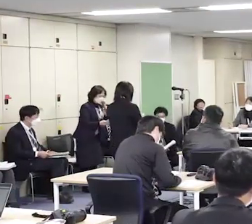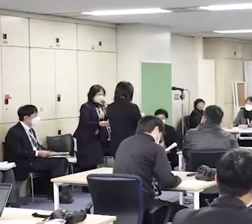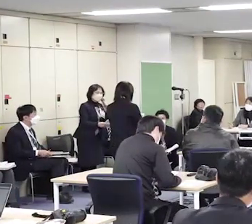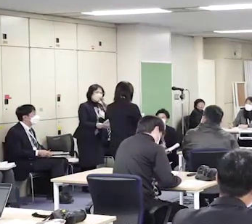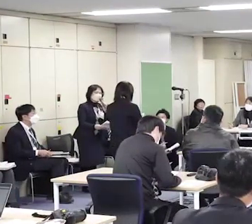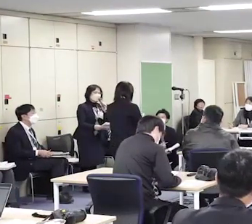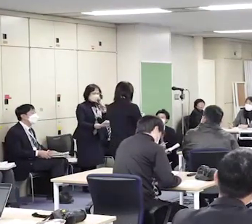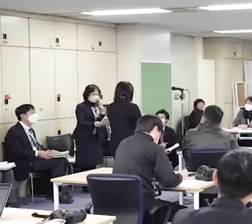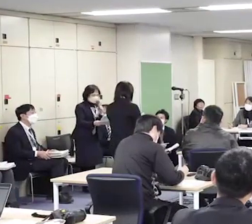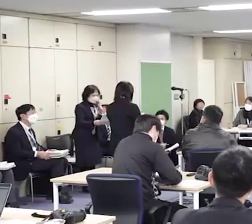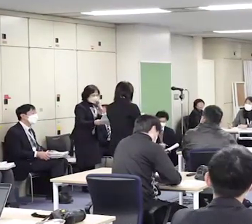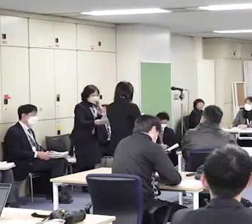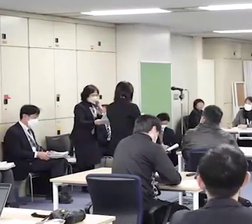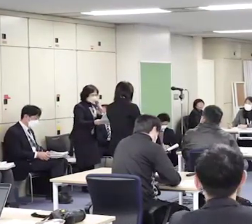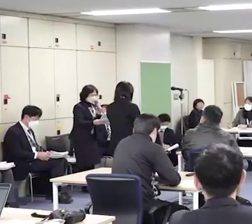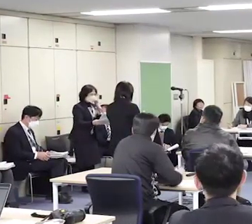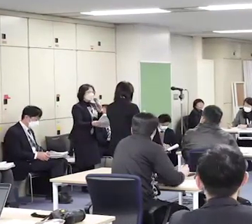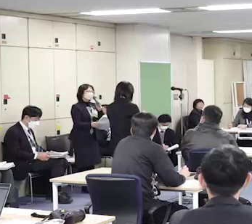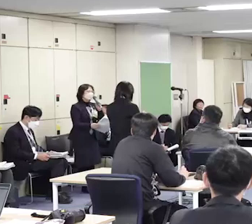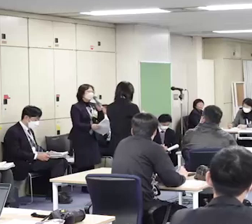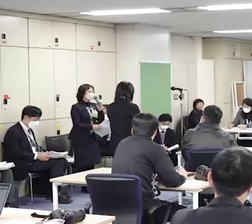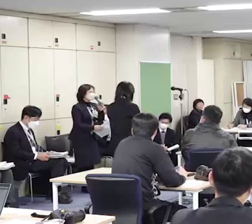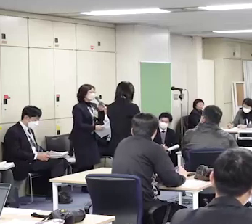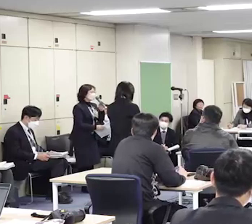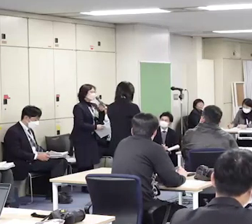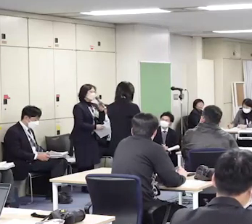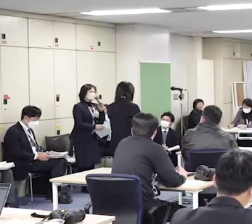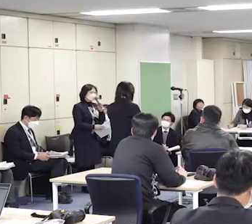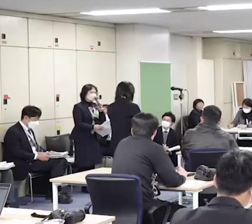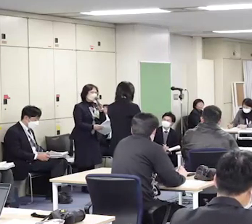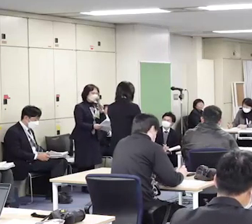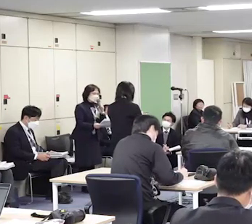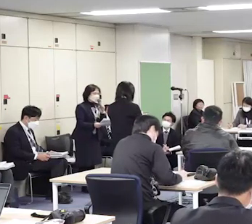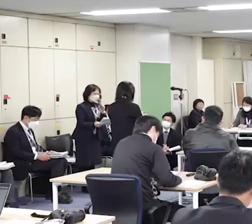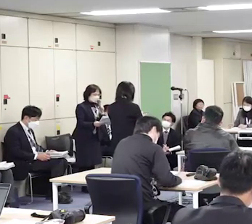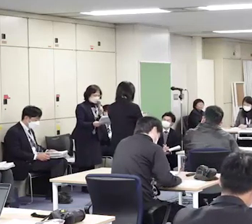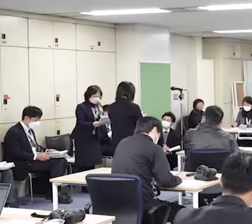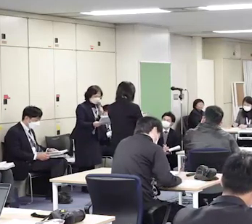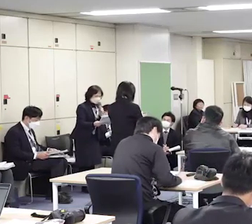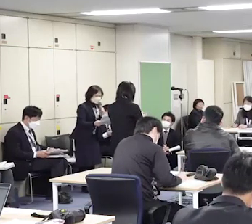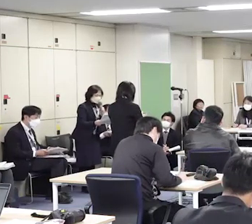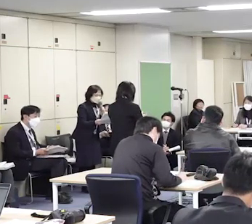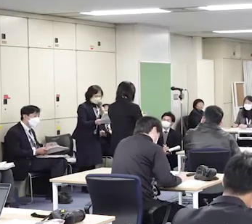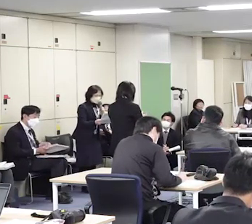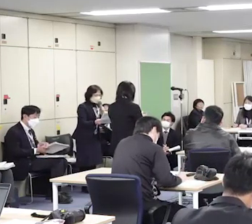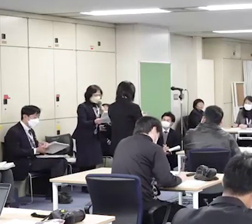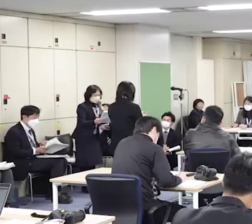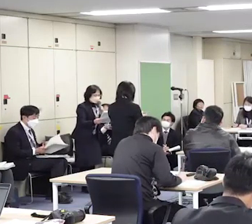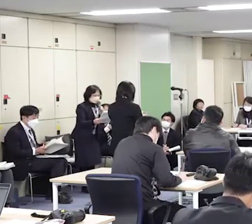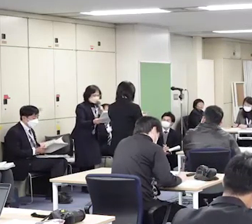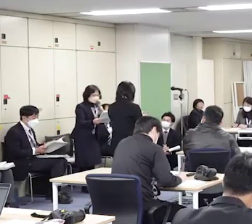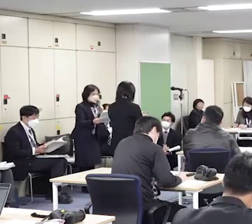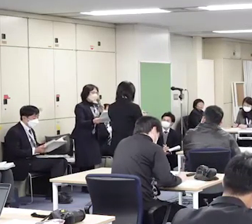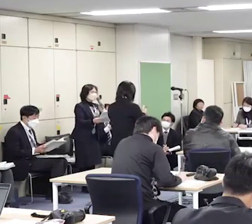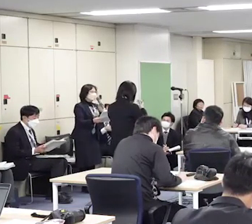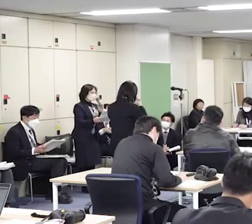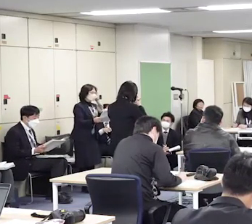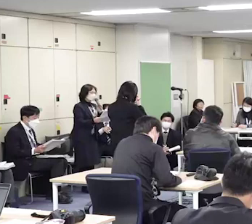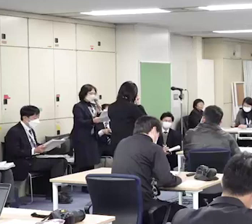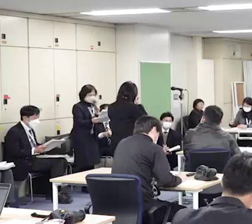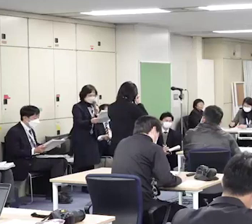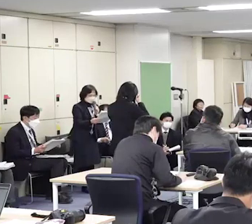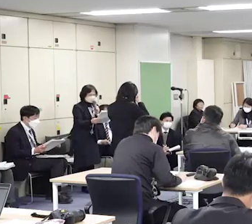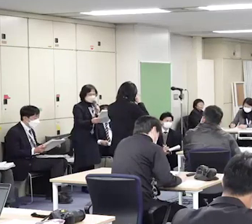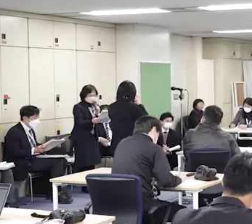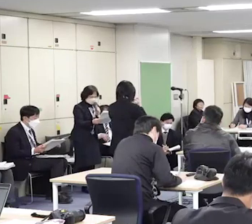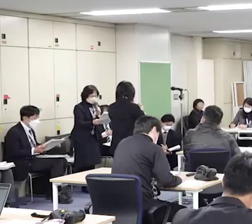あのただいま市長の方からもありましたように、11月初旬にあの立ち入り調査を行いまして、今あの調査内容を